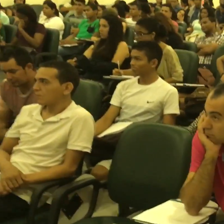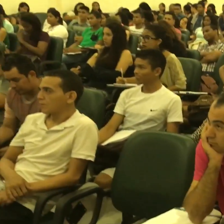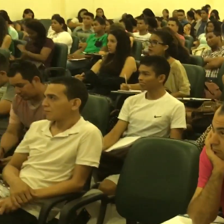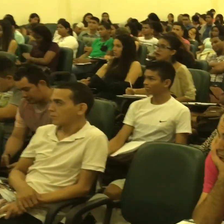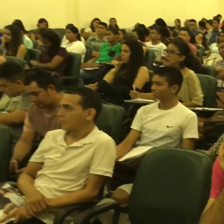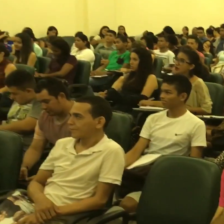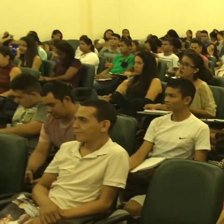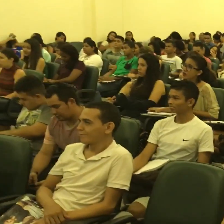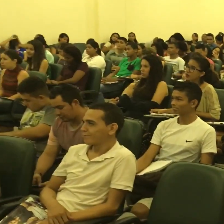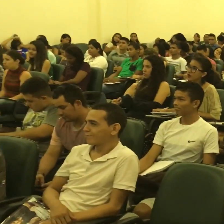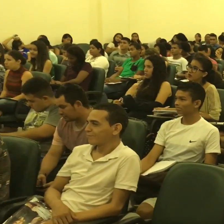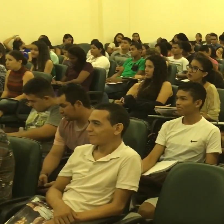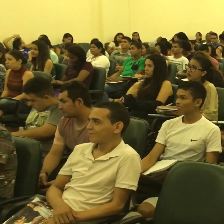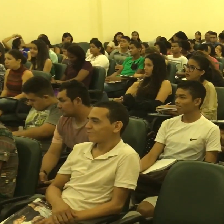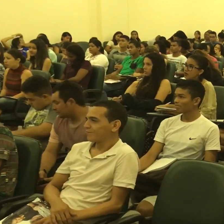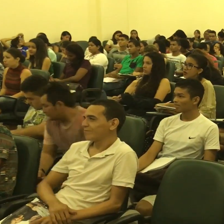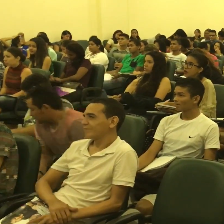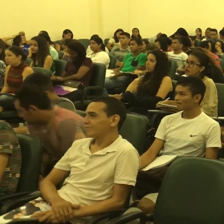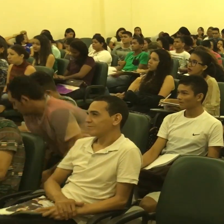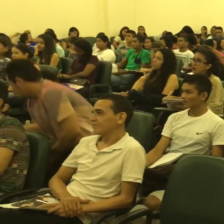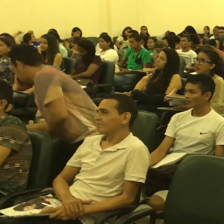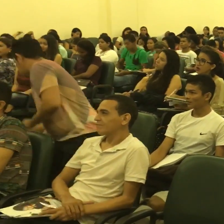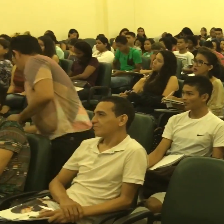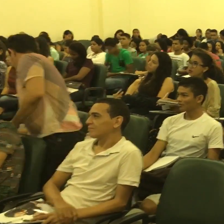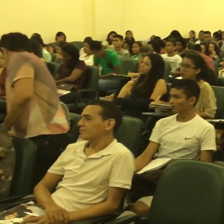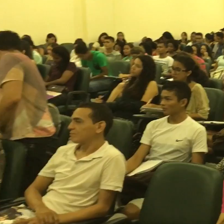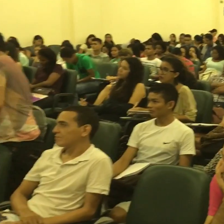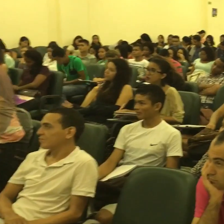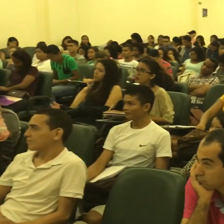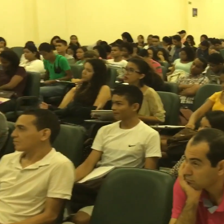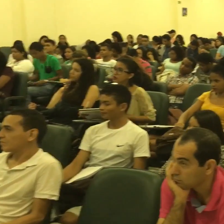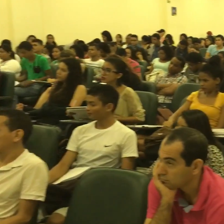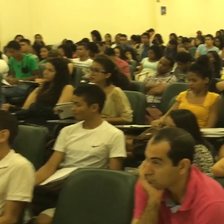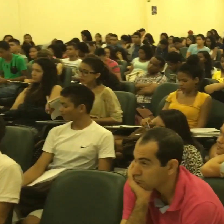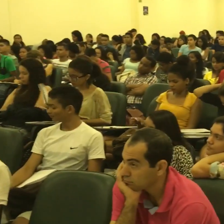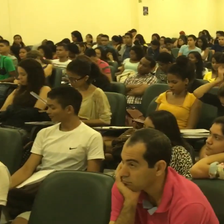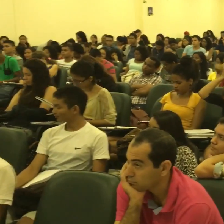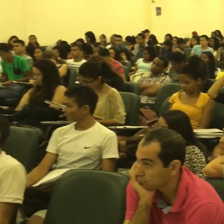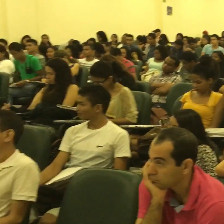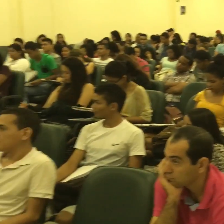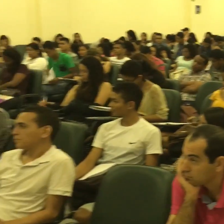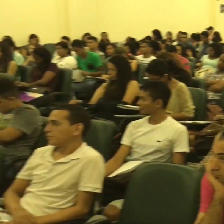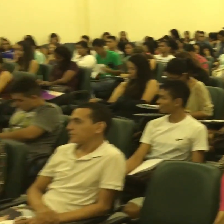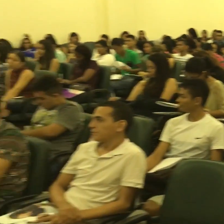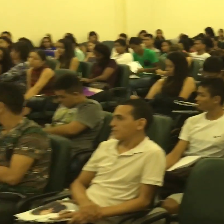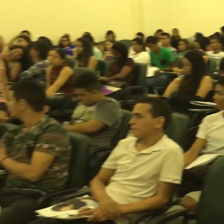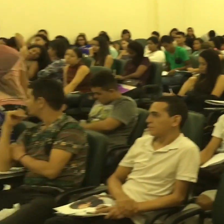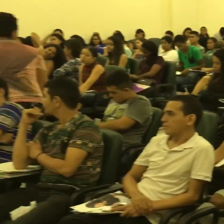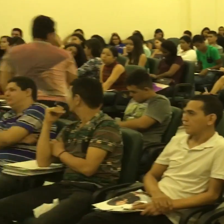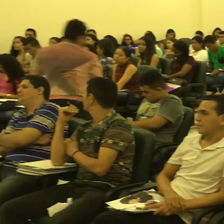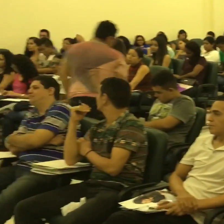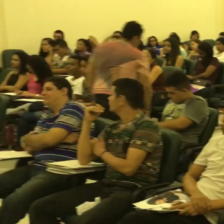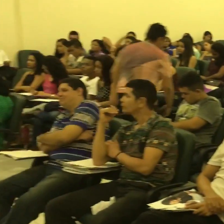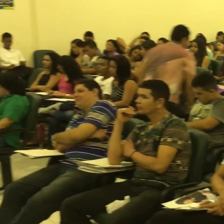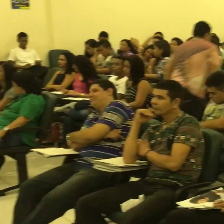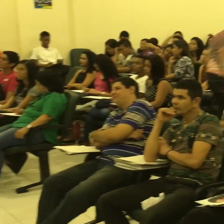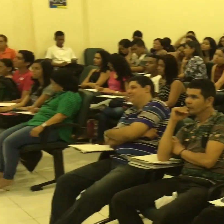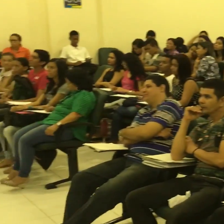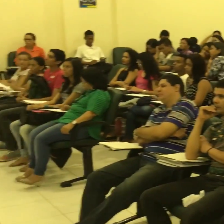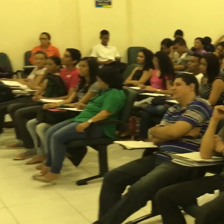é resistor, de resistência. Ok? Resistência elétrica.